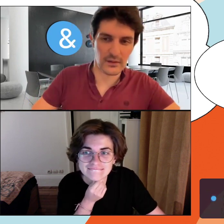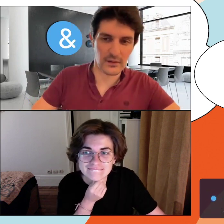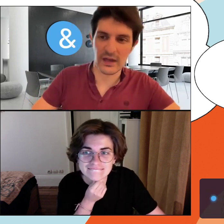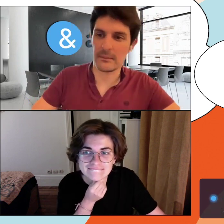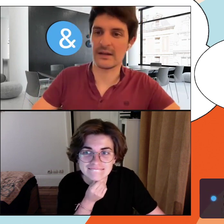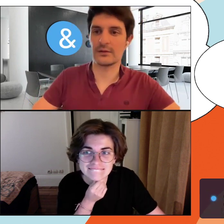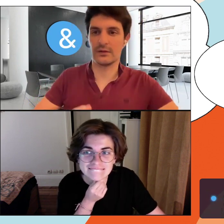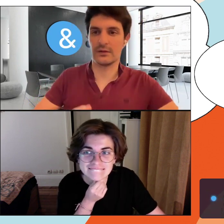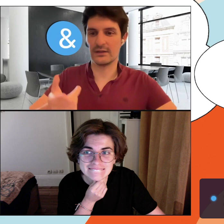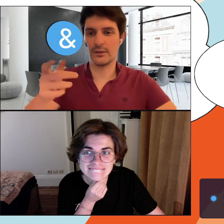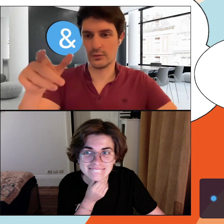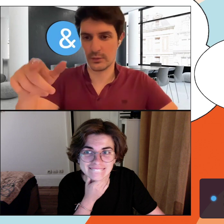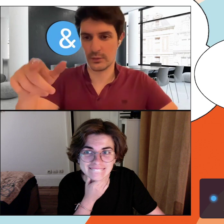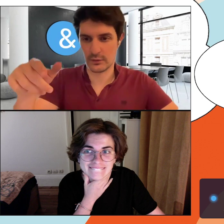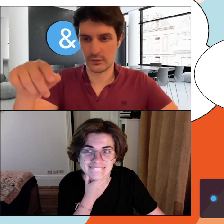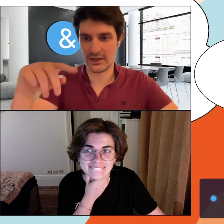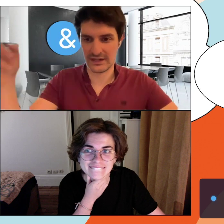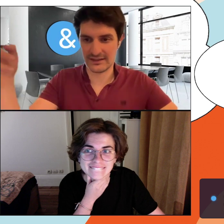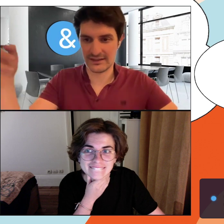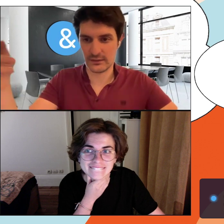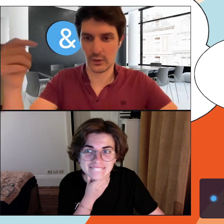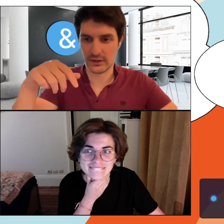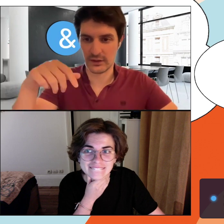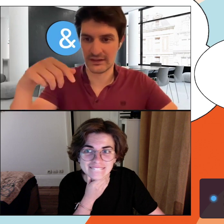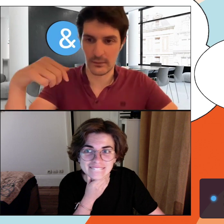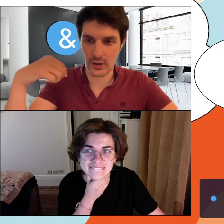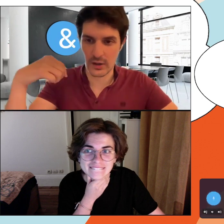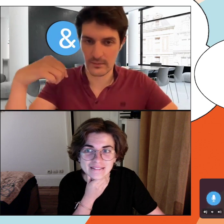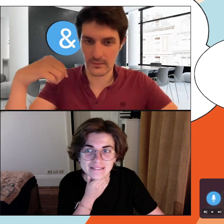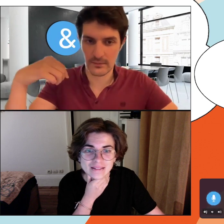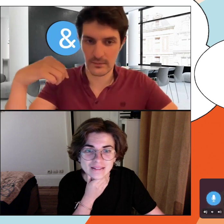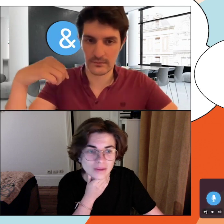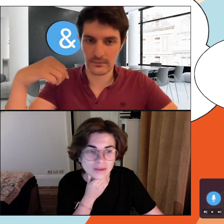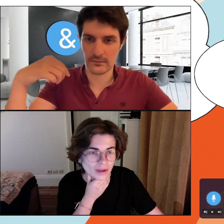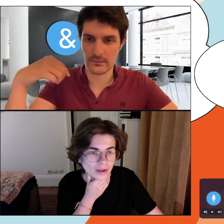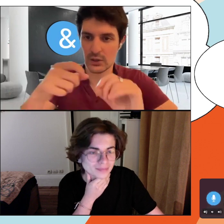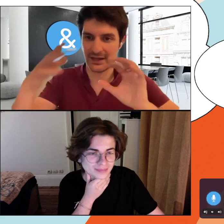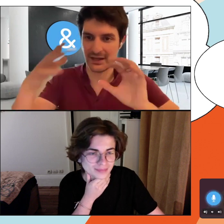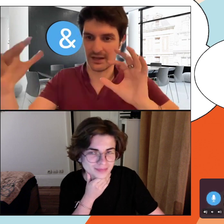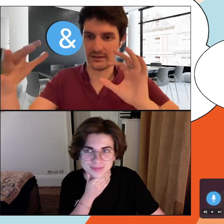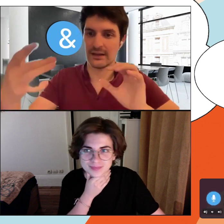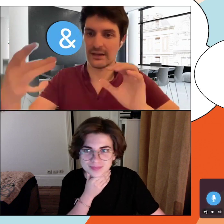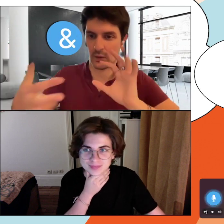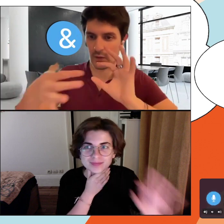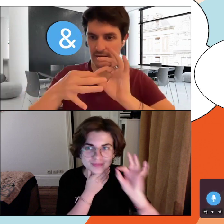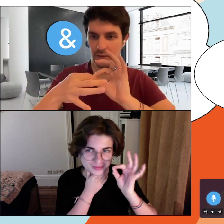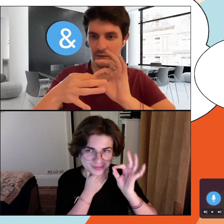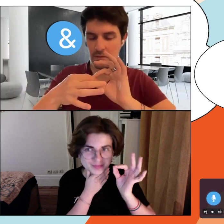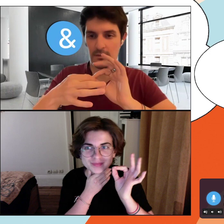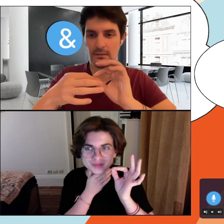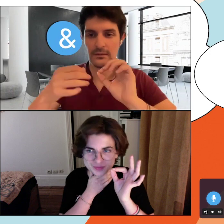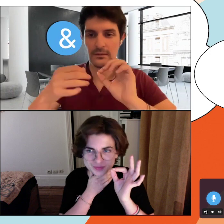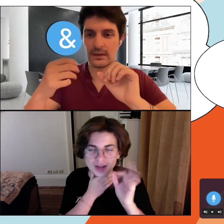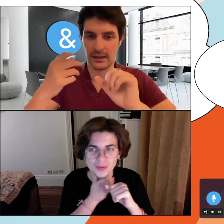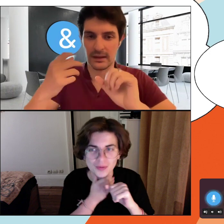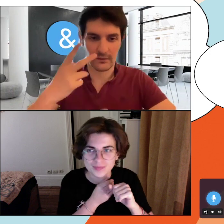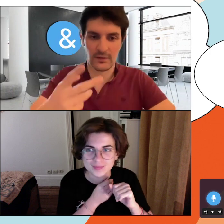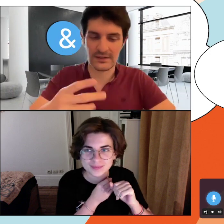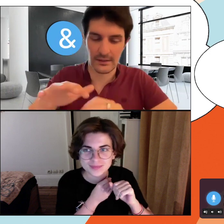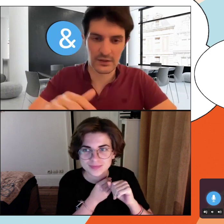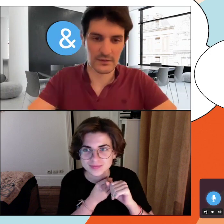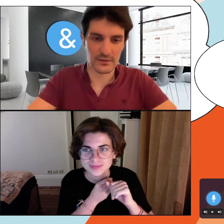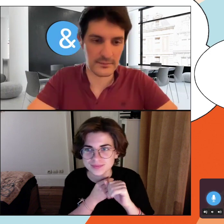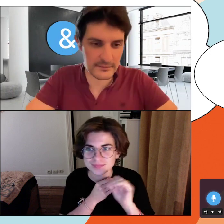ok. Bah, si tu peux te déconnecter, te reconnecter à moi. Ouais, Déconnecte et reconnecte-toi. d'accord. On va voir si ça